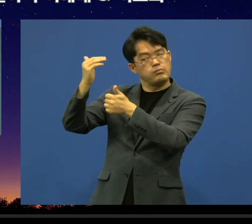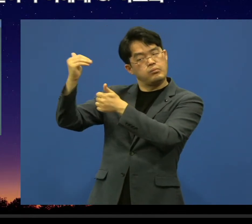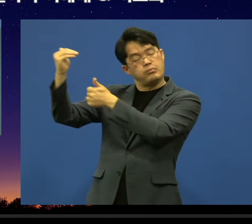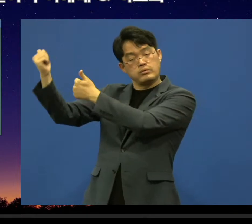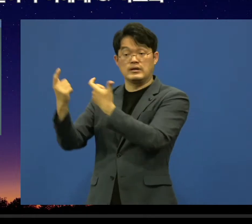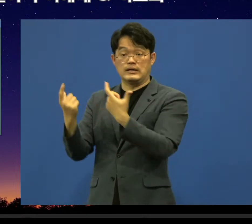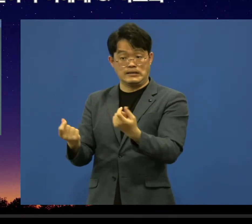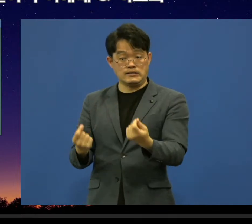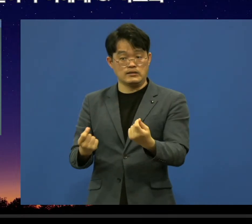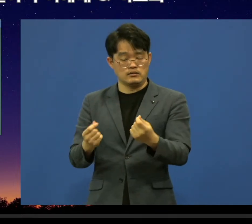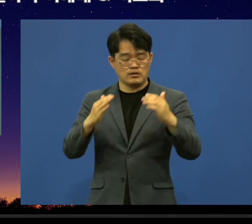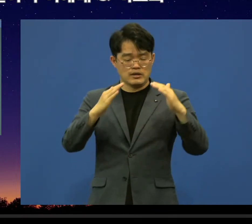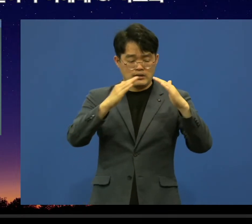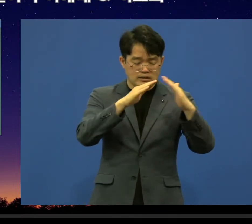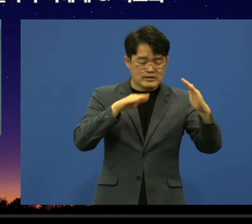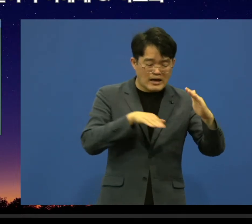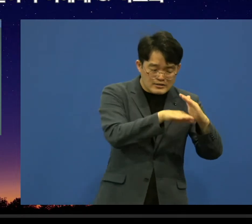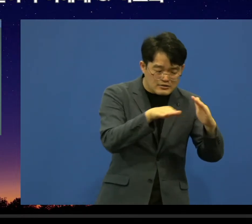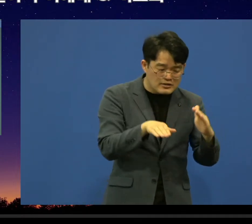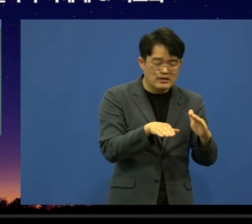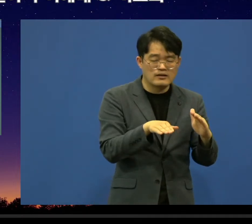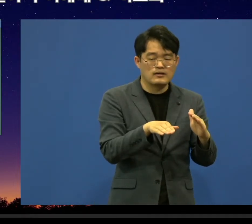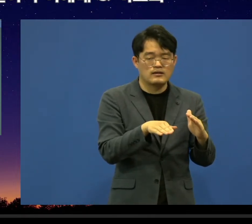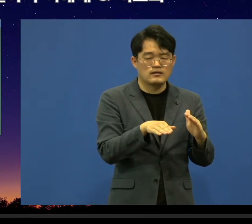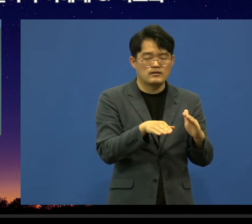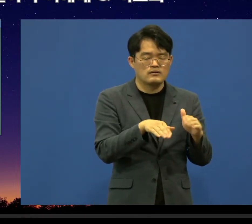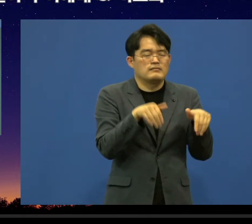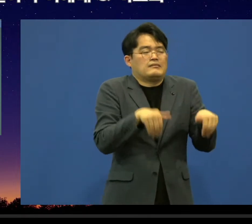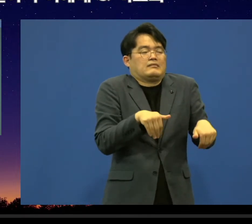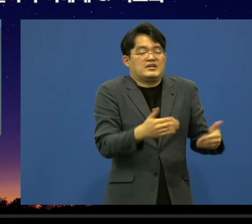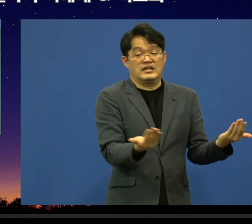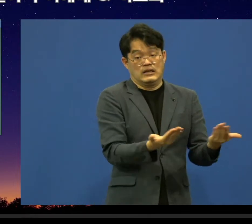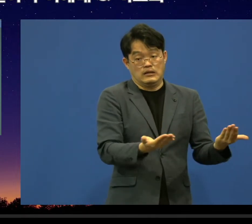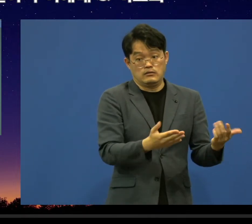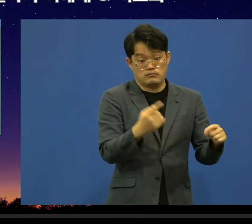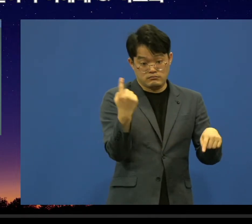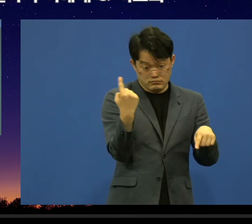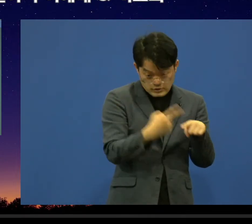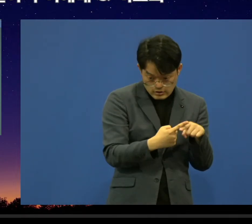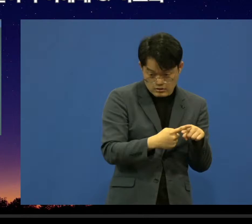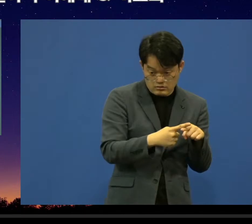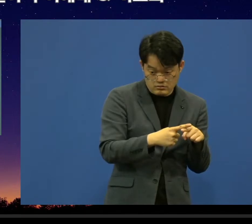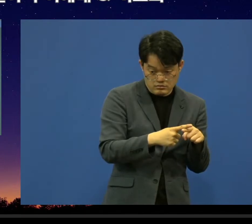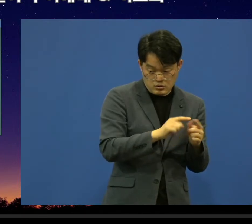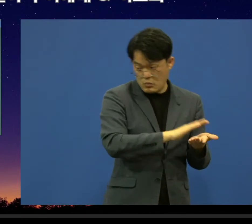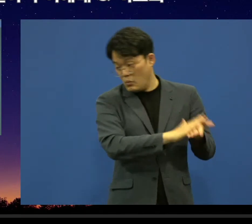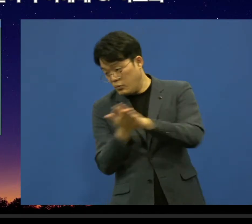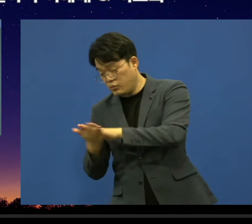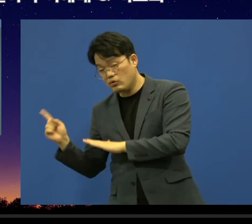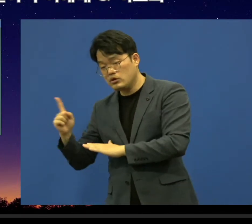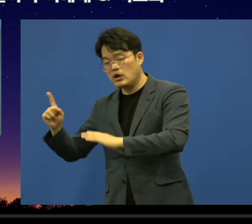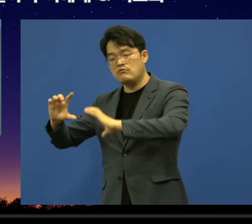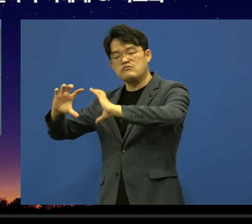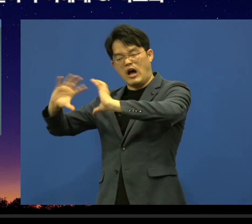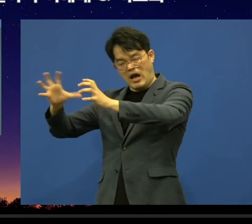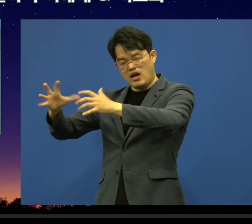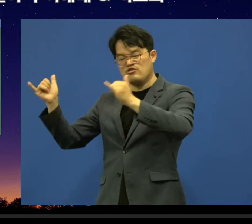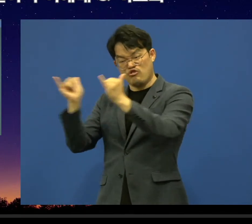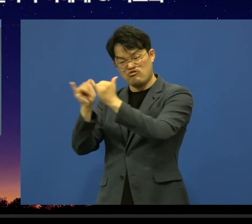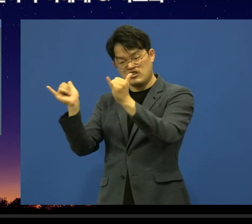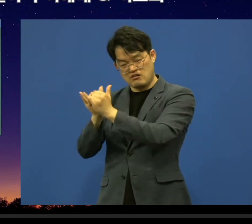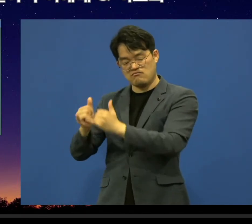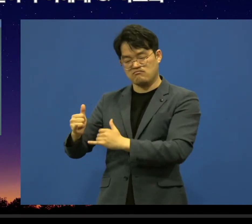그의 가정사가 나라의 일, 국사로 바뀝니다. 이세 아버지의 작은 명령에 순종하던